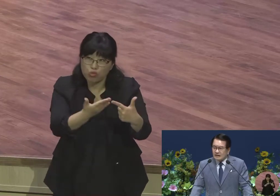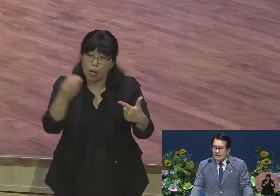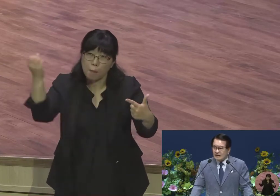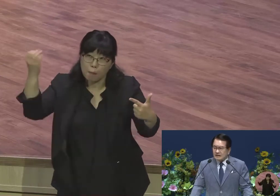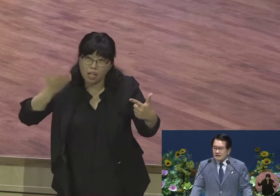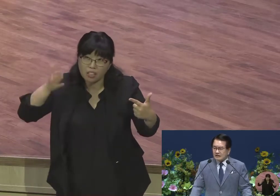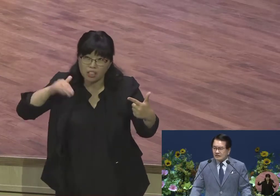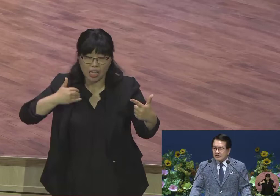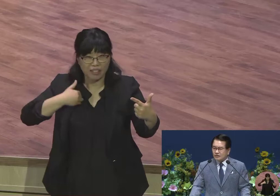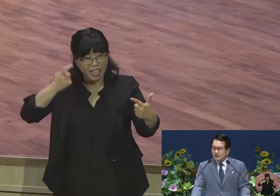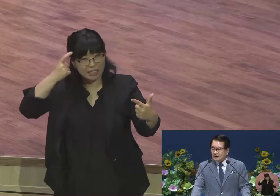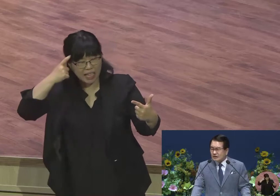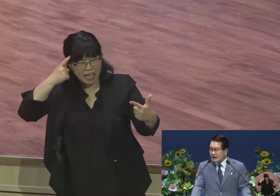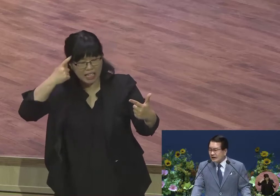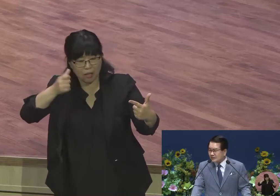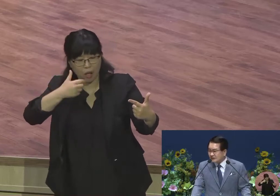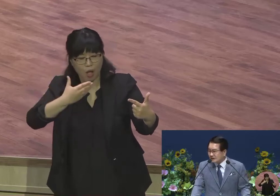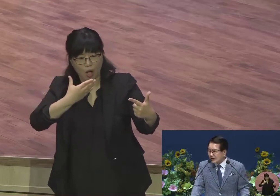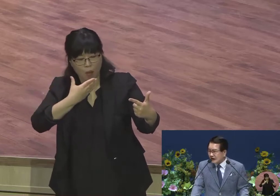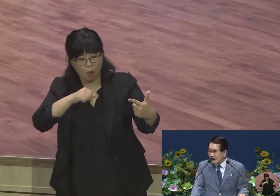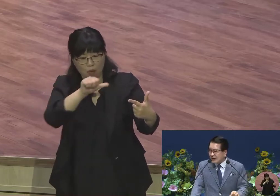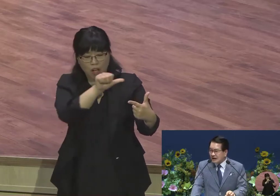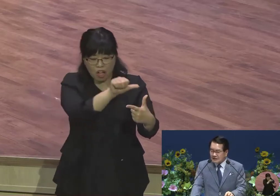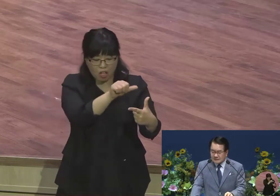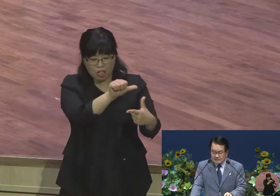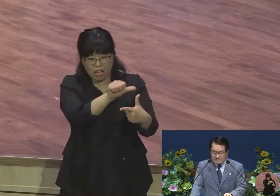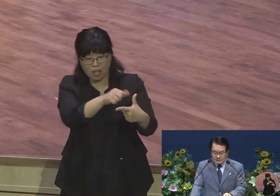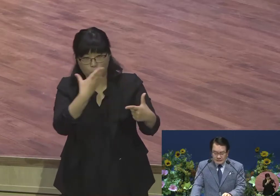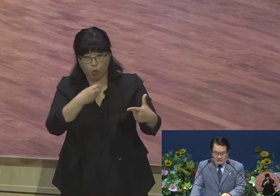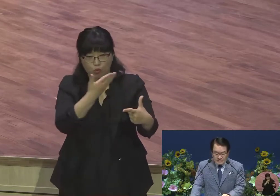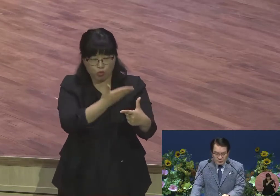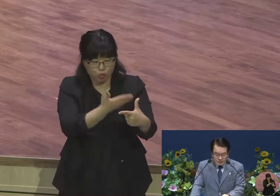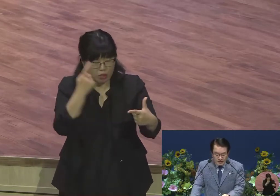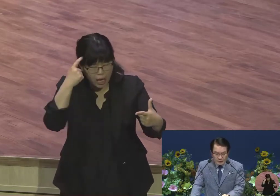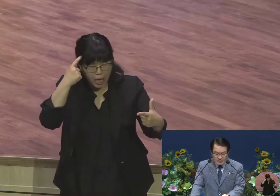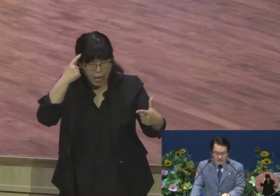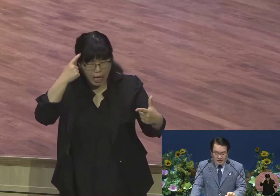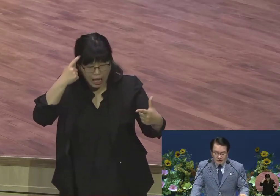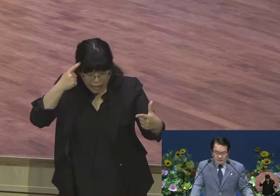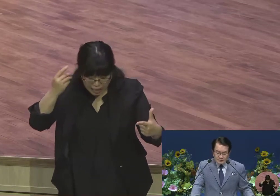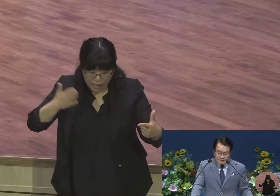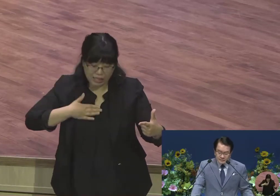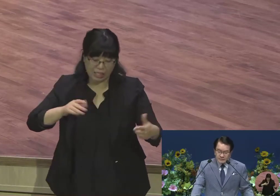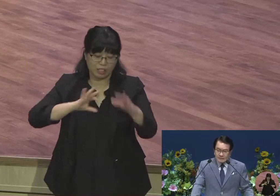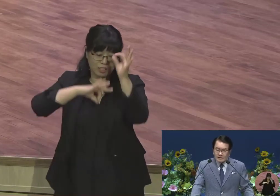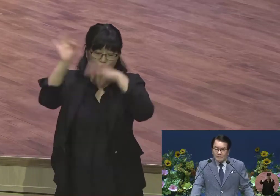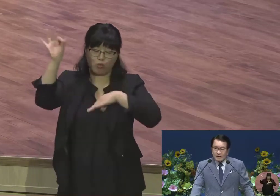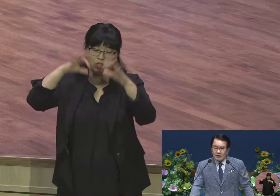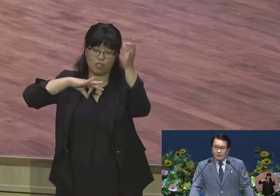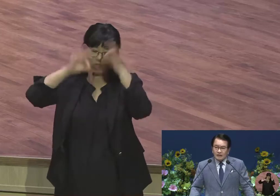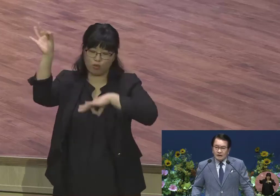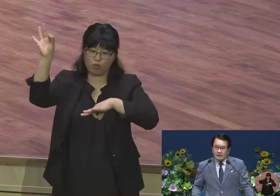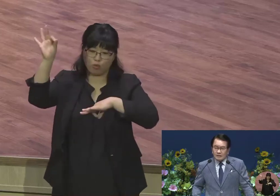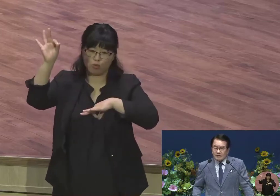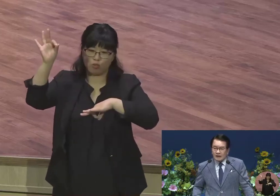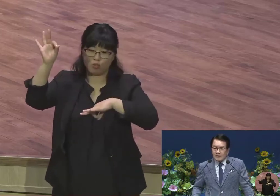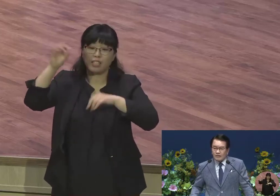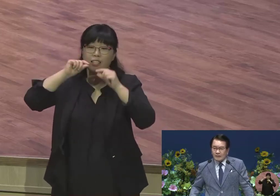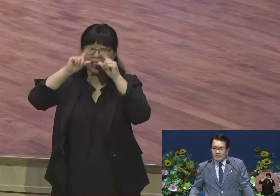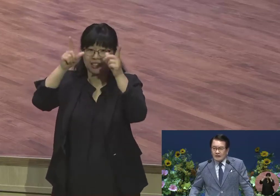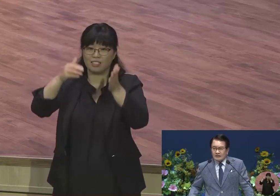자기 길을 계획할지라도 이루시는 하나님이시네라 분명히 말씀하고 있어요 그걸 뭐라 우리가